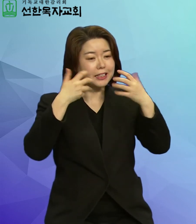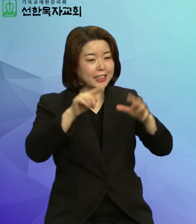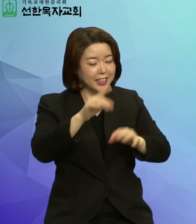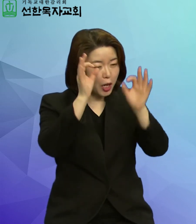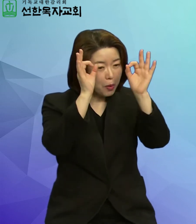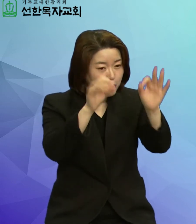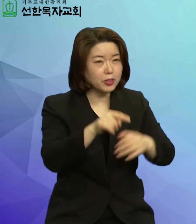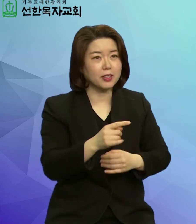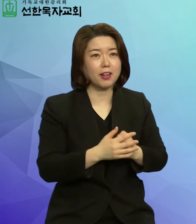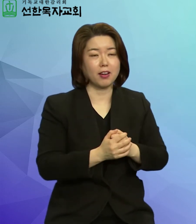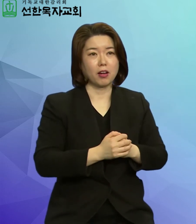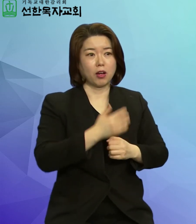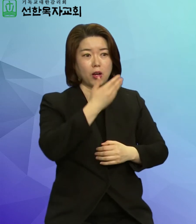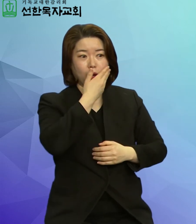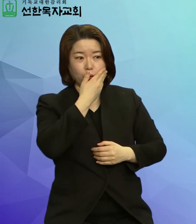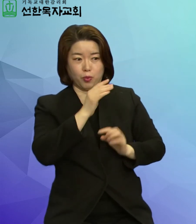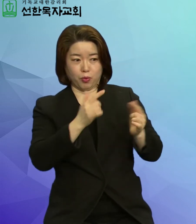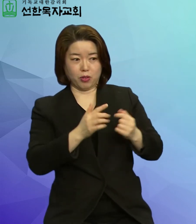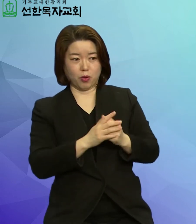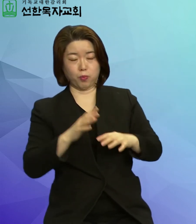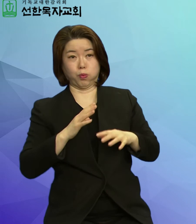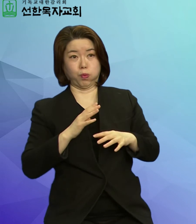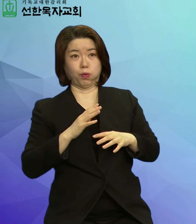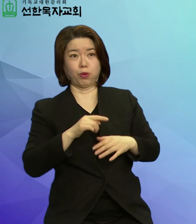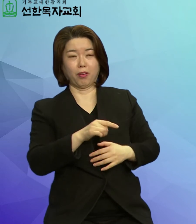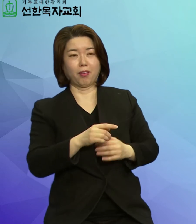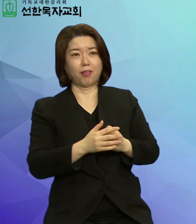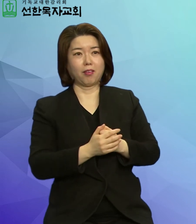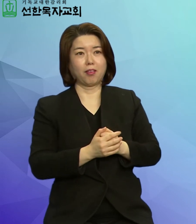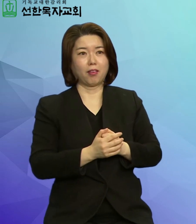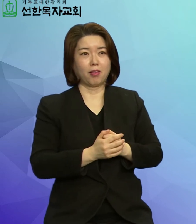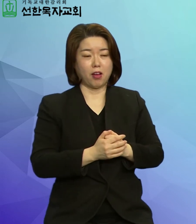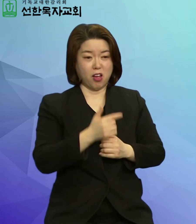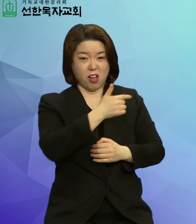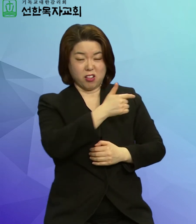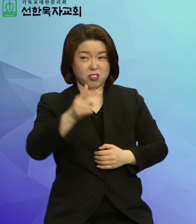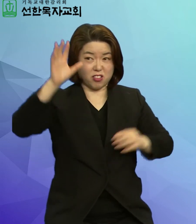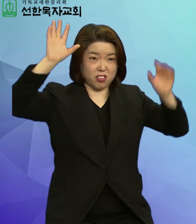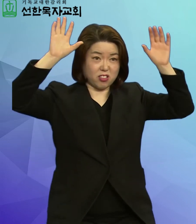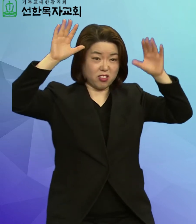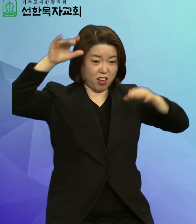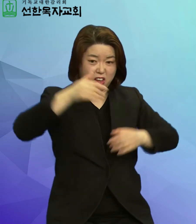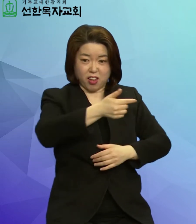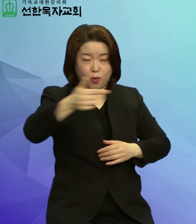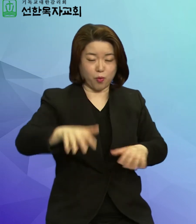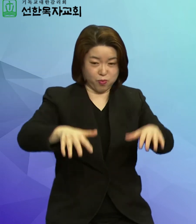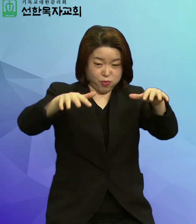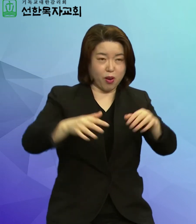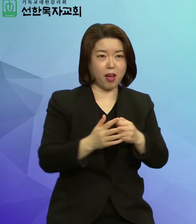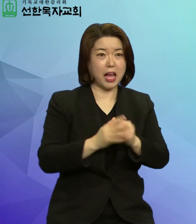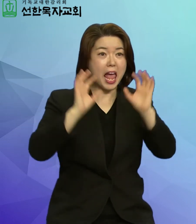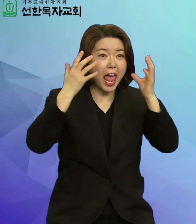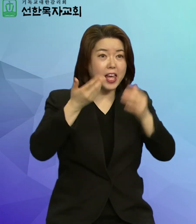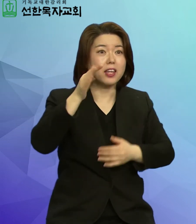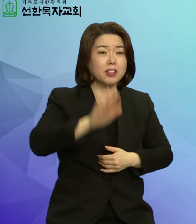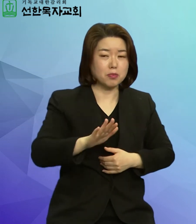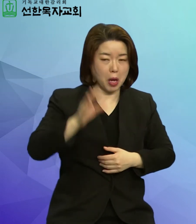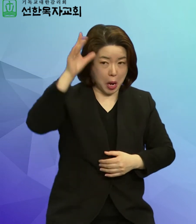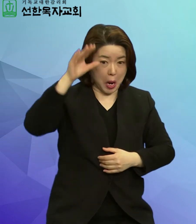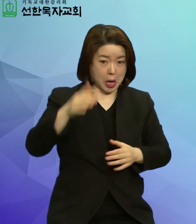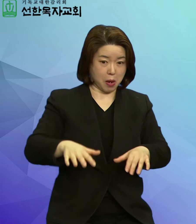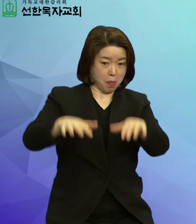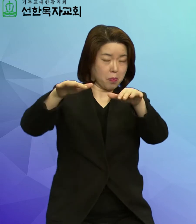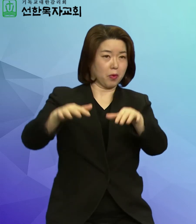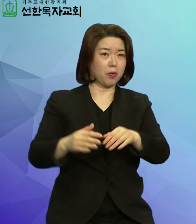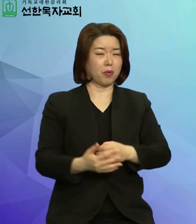새끼 사자를 보니까 귀여운 게 아니고 무섭더라고요. 큰 개만 해요. 새끼 사자인데,